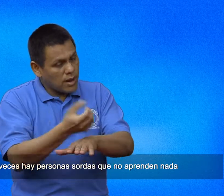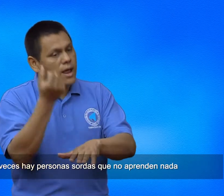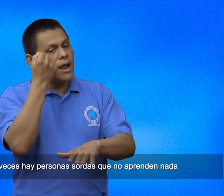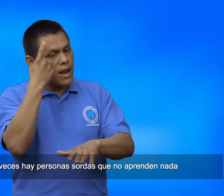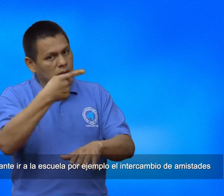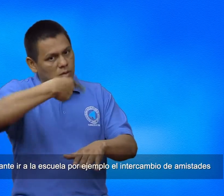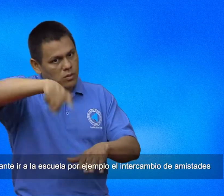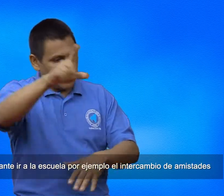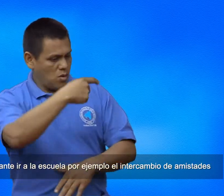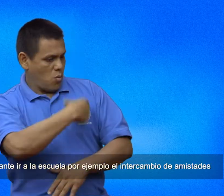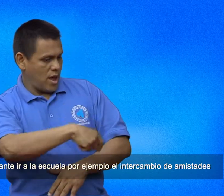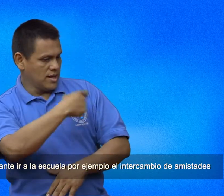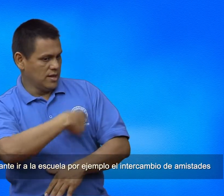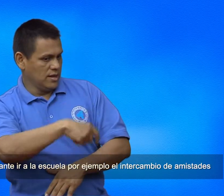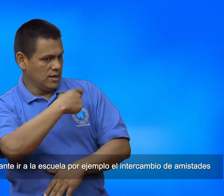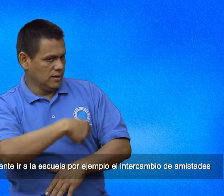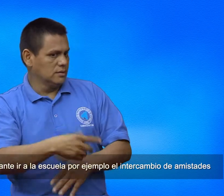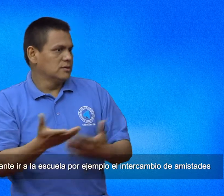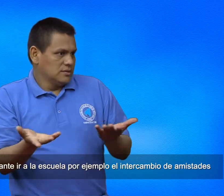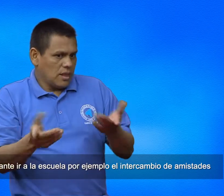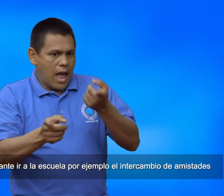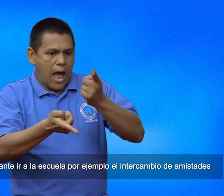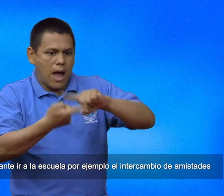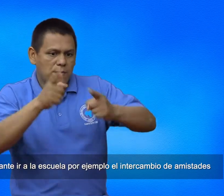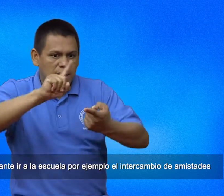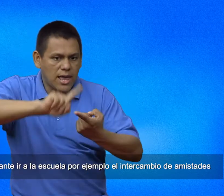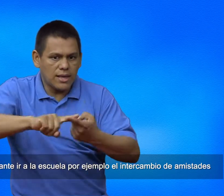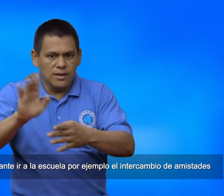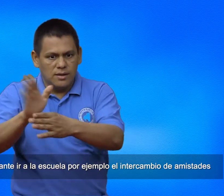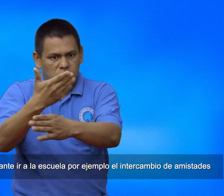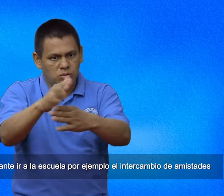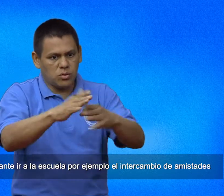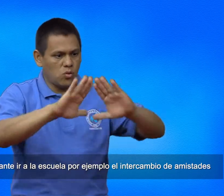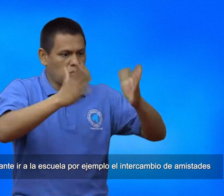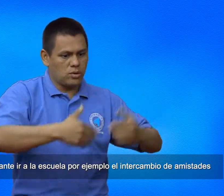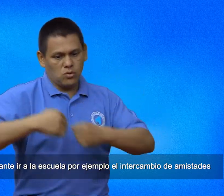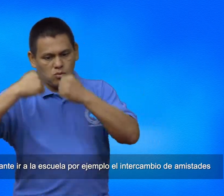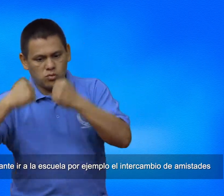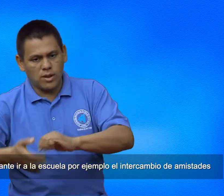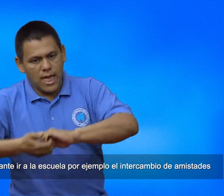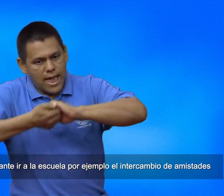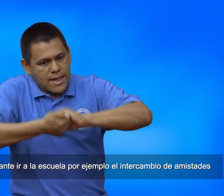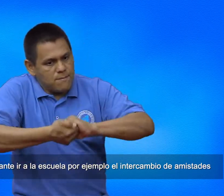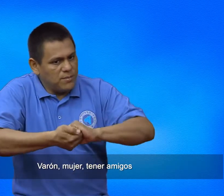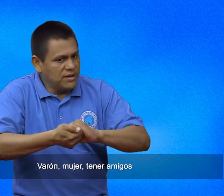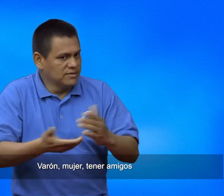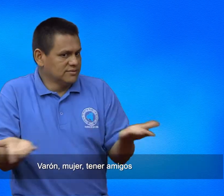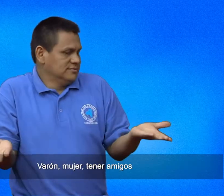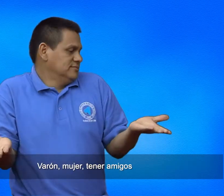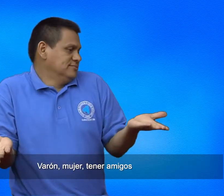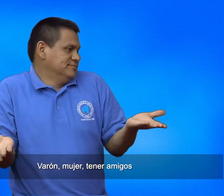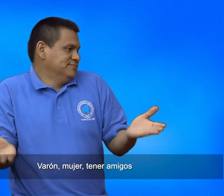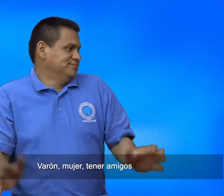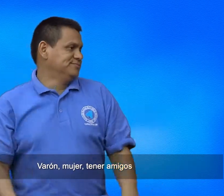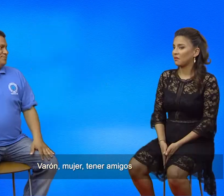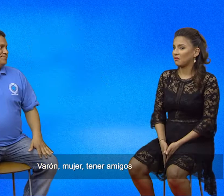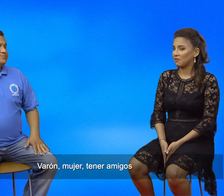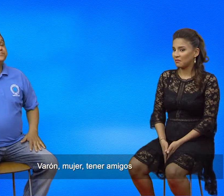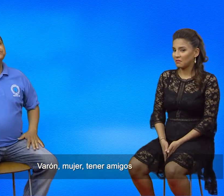y es importante ir a la escuela por ejemplo el intercambio amistad de varón mujer a tener amigos